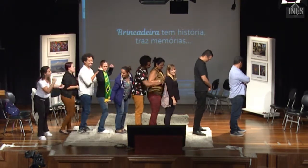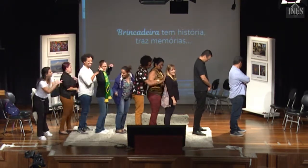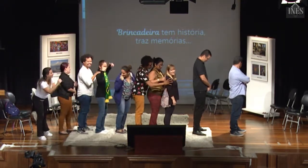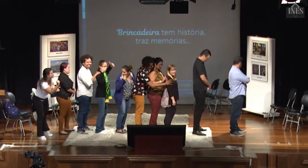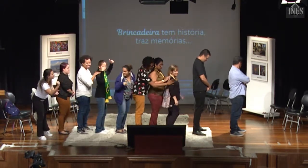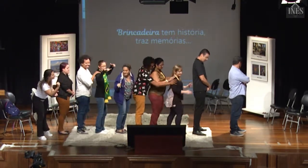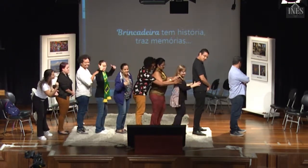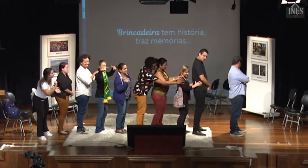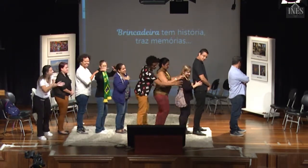Posso começar?